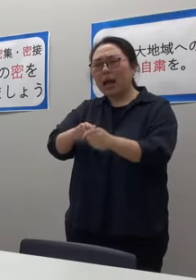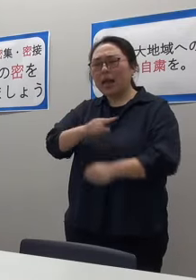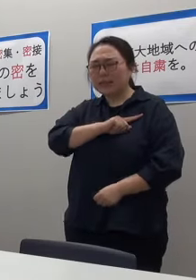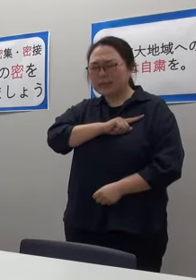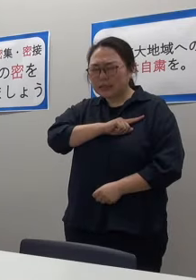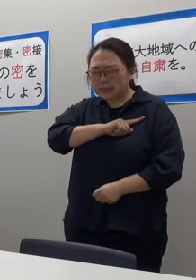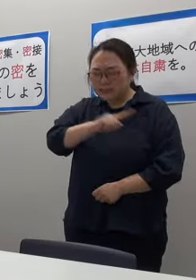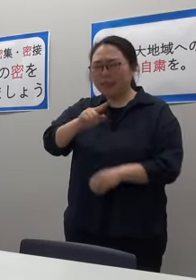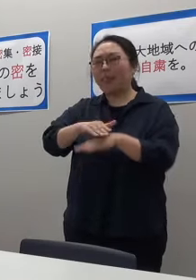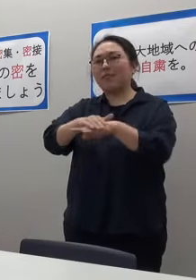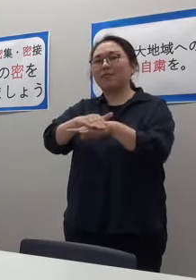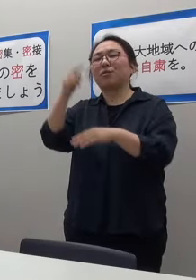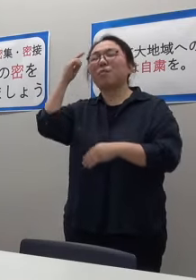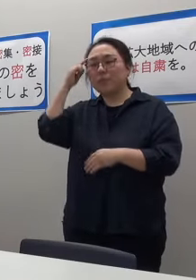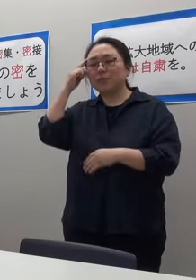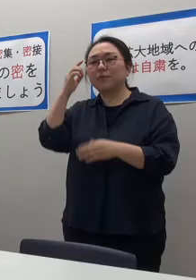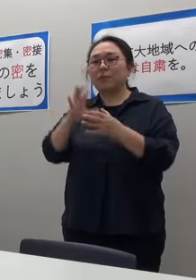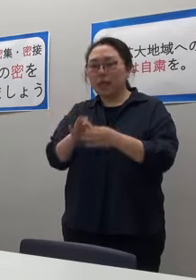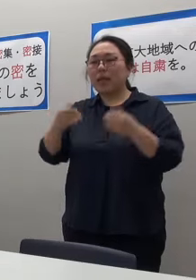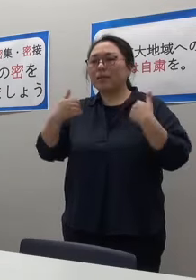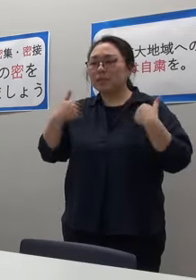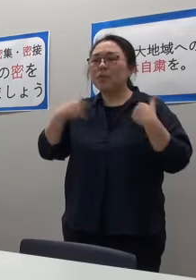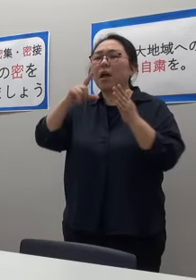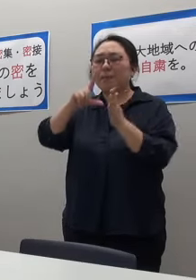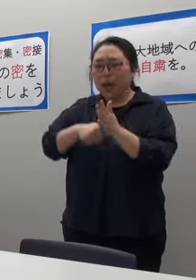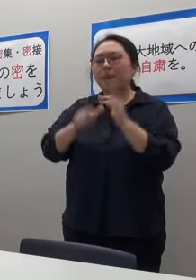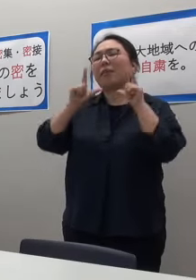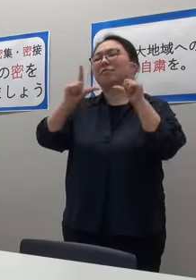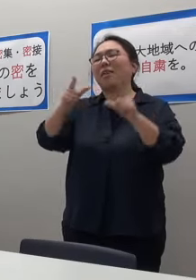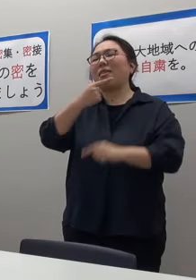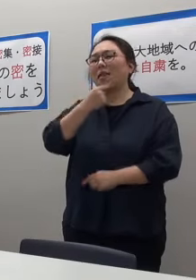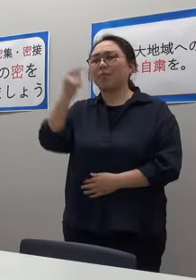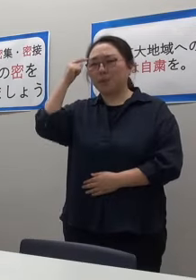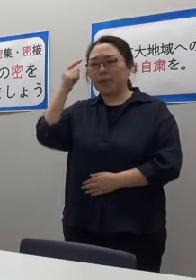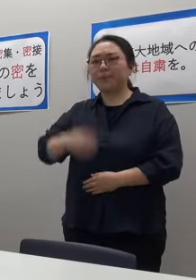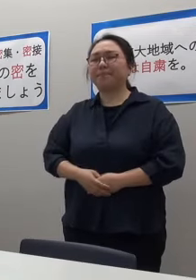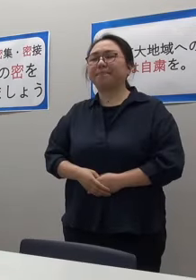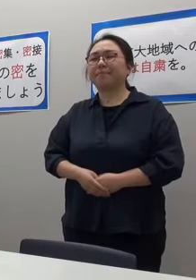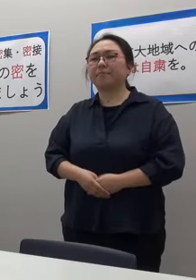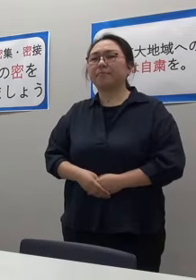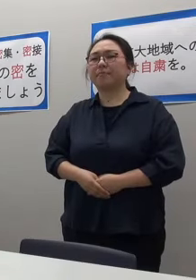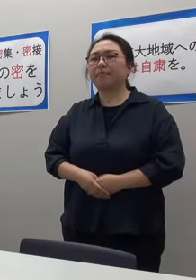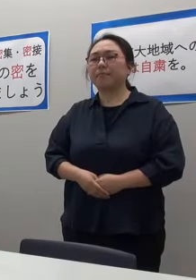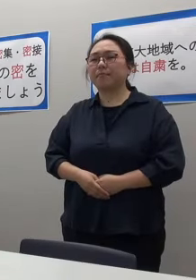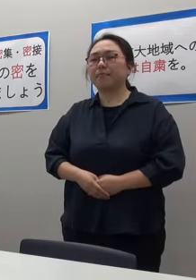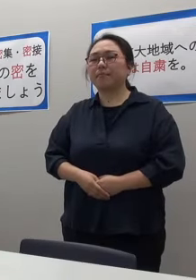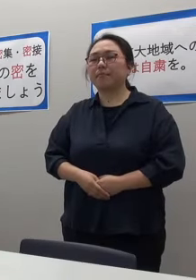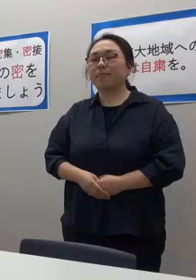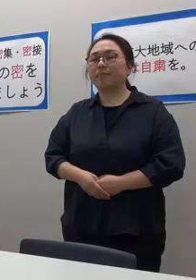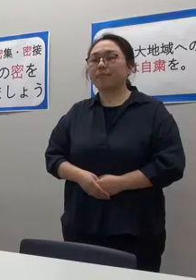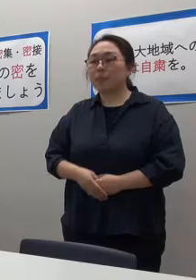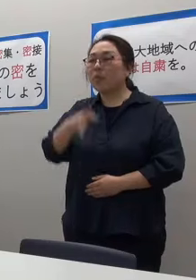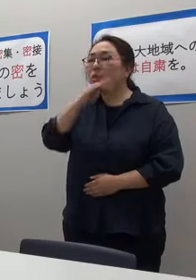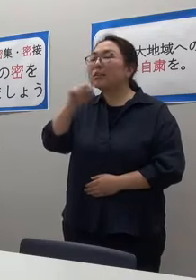、そのあたりですね、必要に応じてお伝えできればなっていうふうに思っております。 すみません、もう1点だけ、10代の